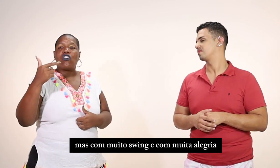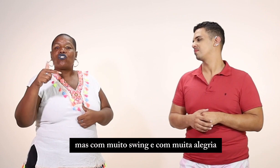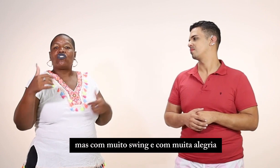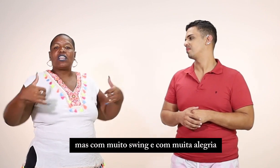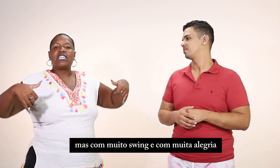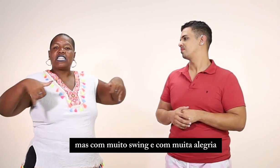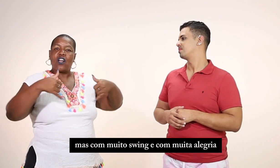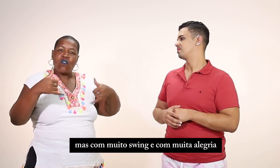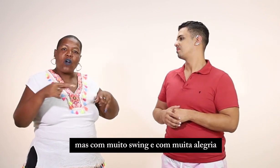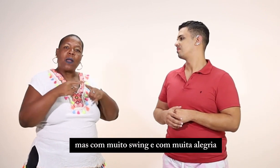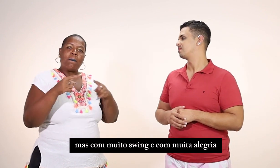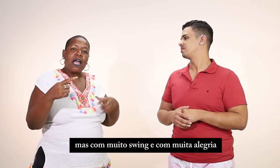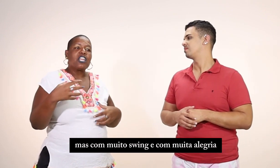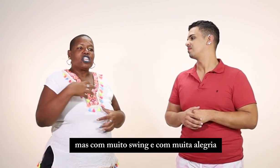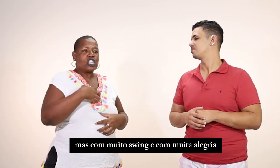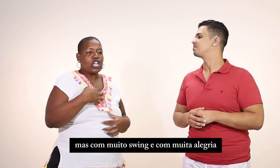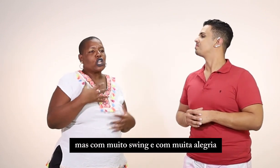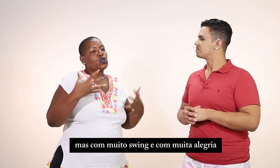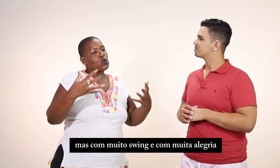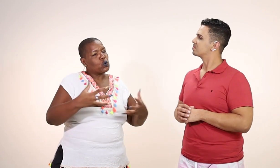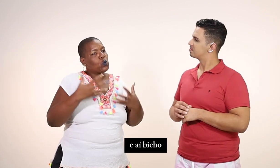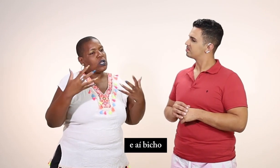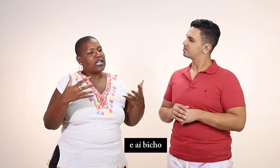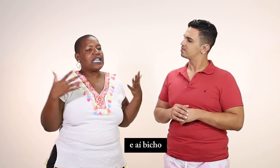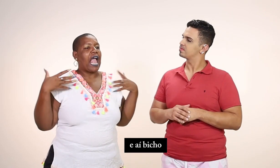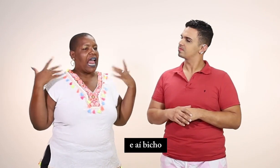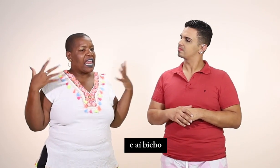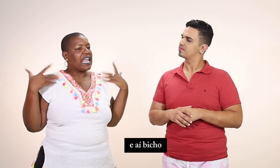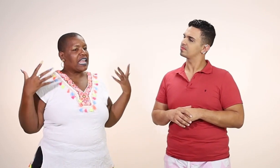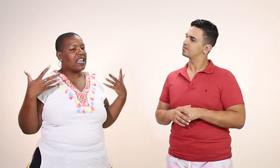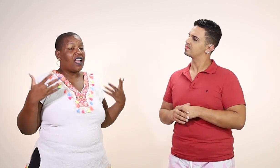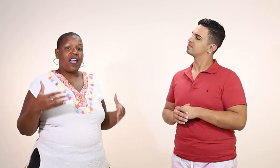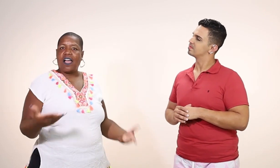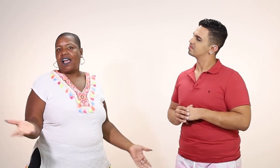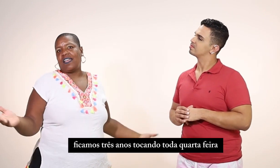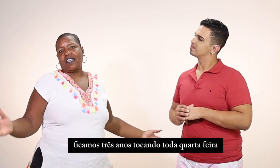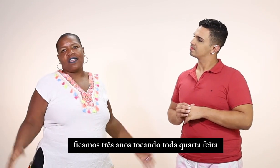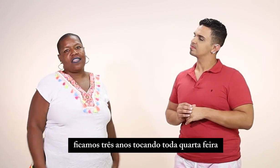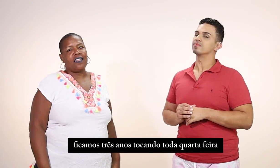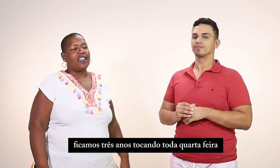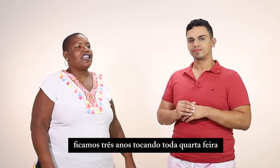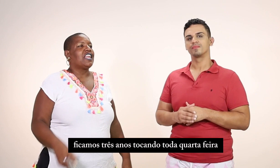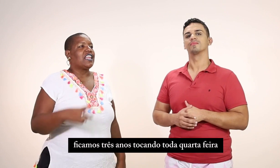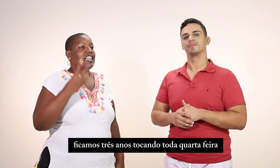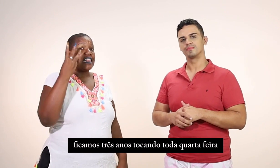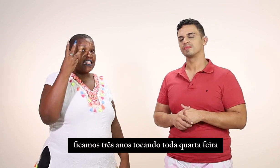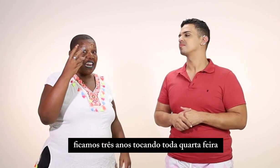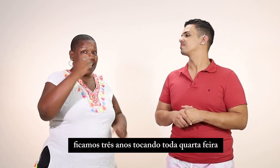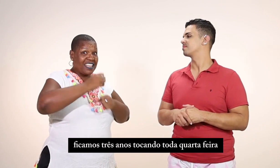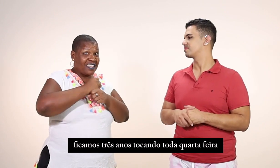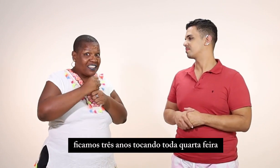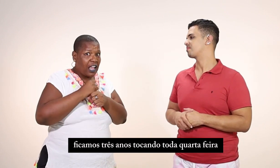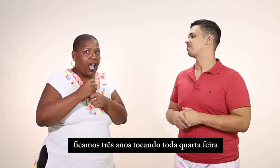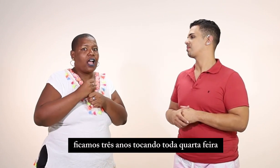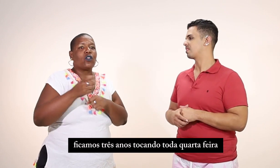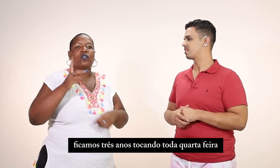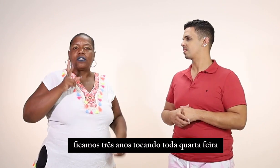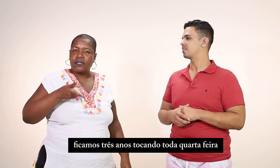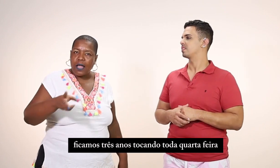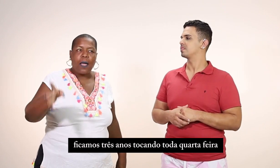muito swing e com muita alegria. E aí, bicho, ficamos 3 anos tocando toda quarta-feira lá no